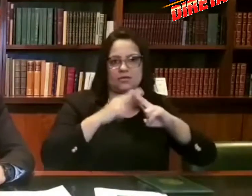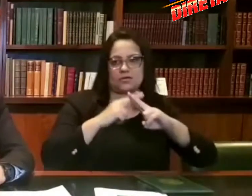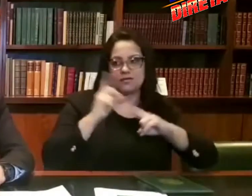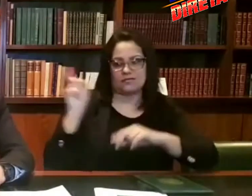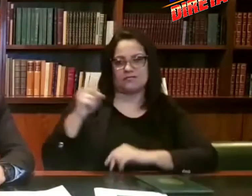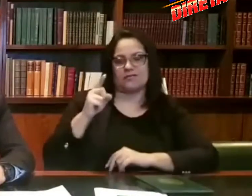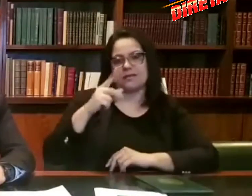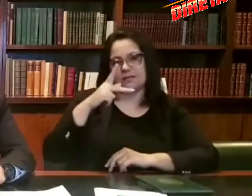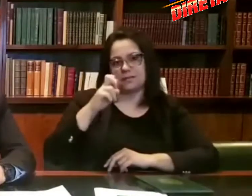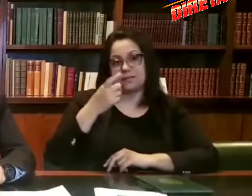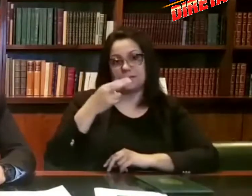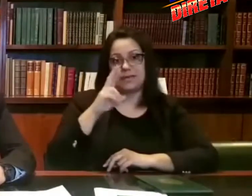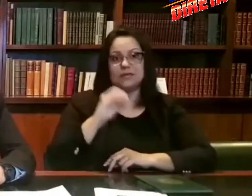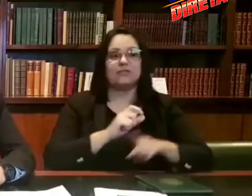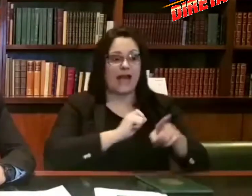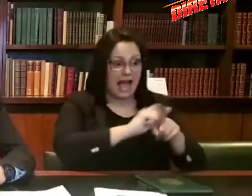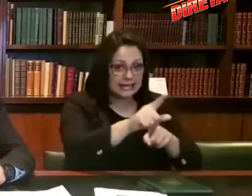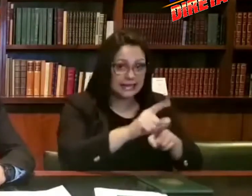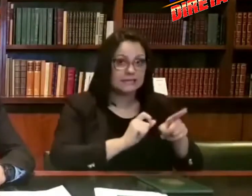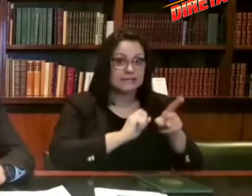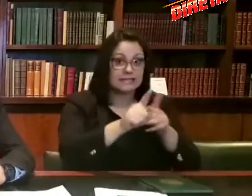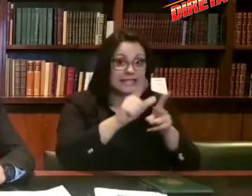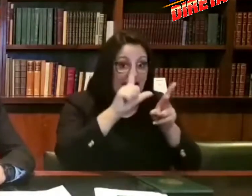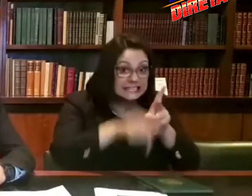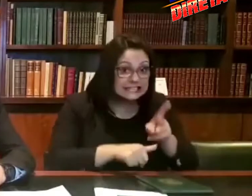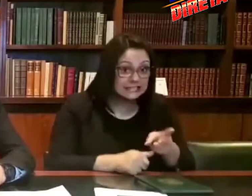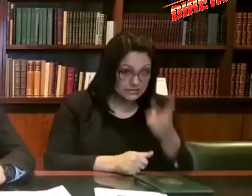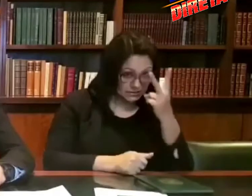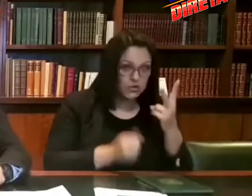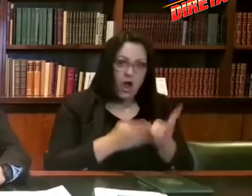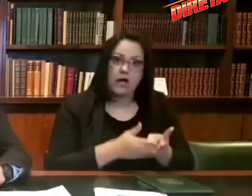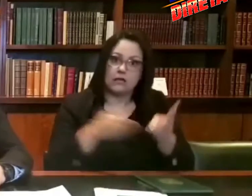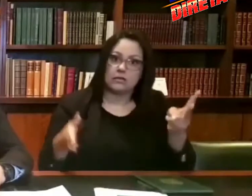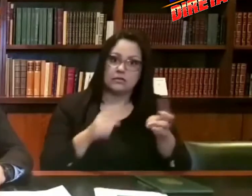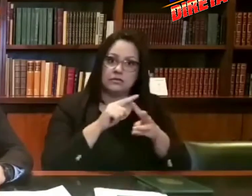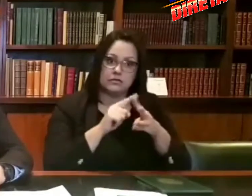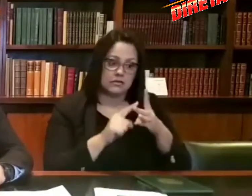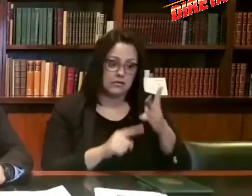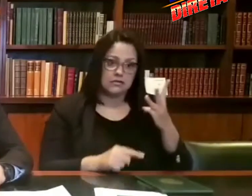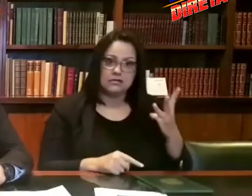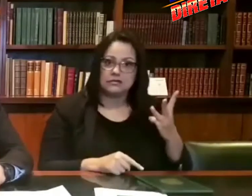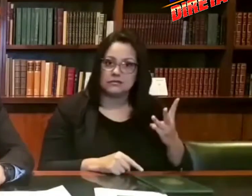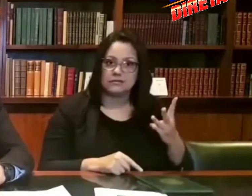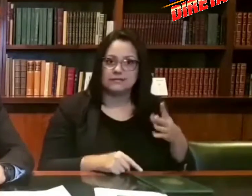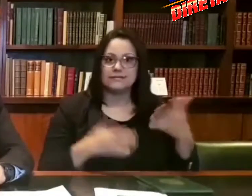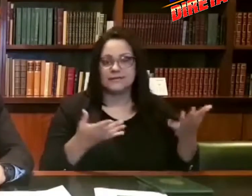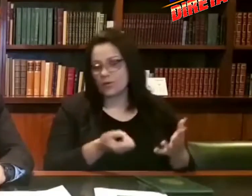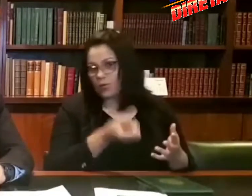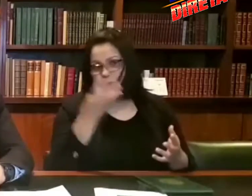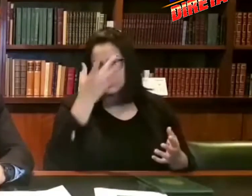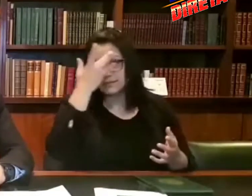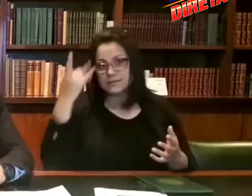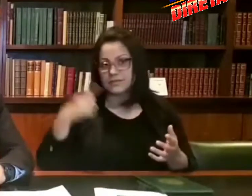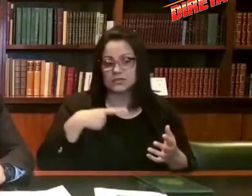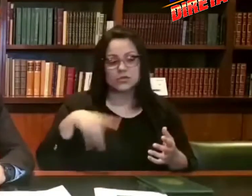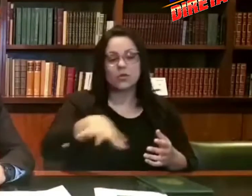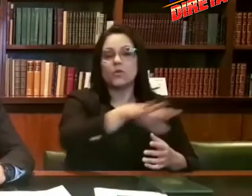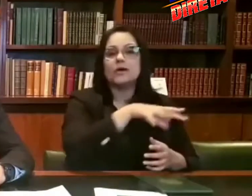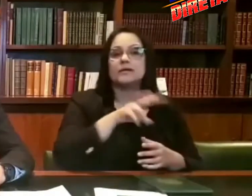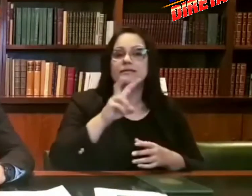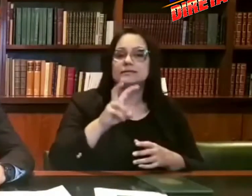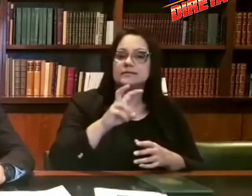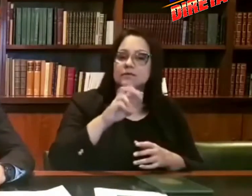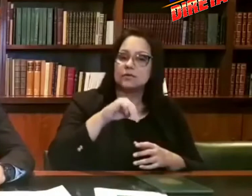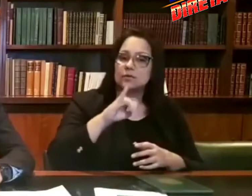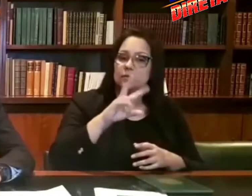que é o nosso presidente, resolveu passar para 3 meses. Detalhes, quantas pessoas, dentre as 5 milhões, aderiram a